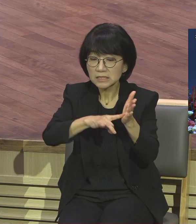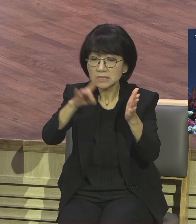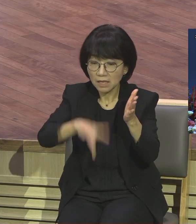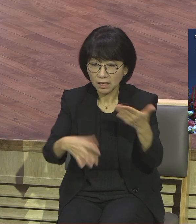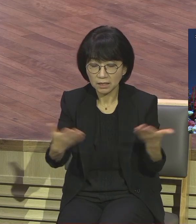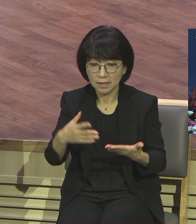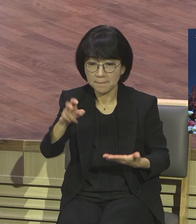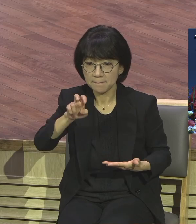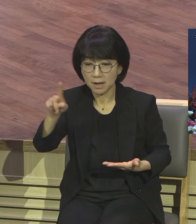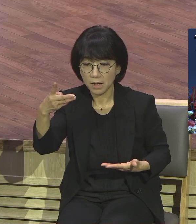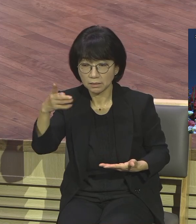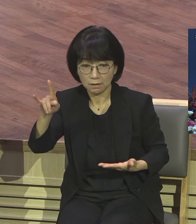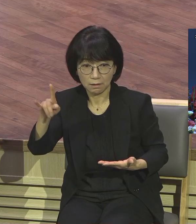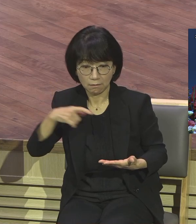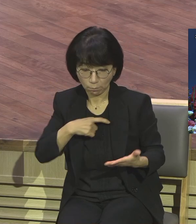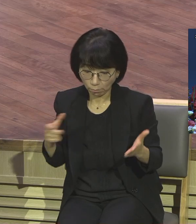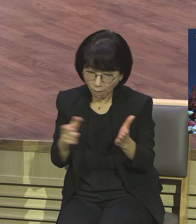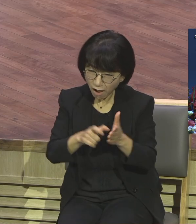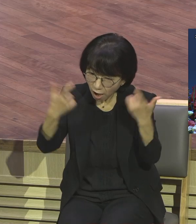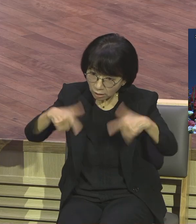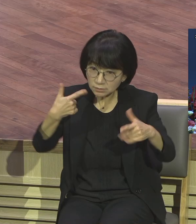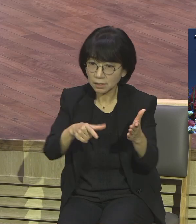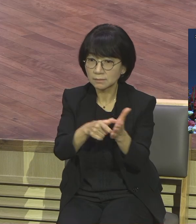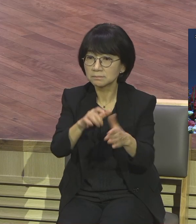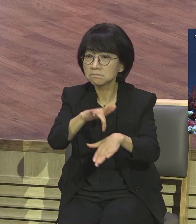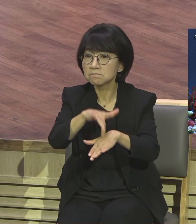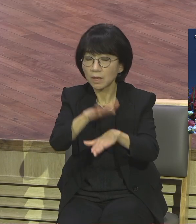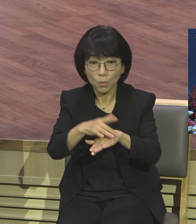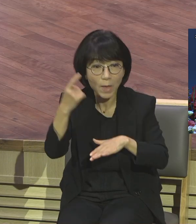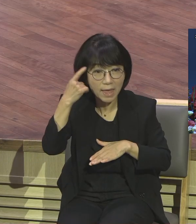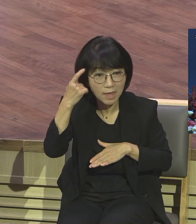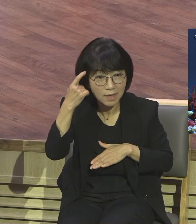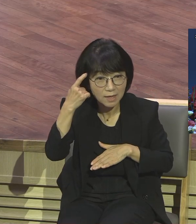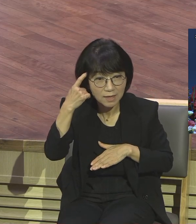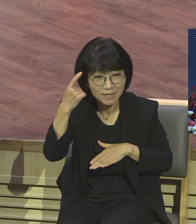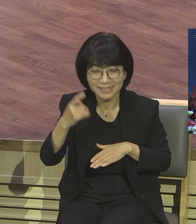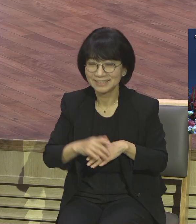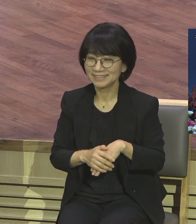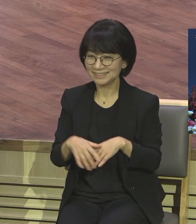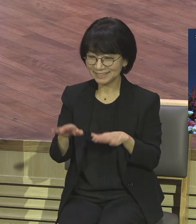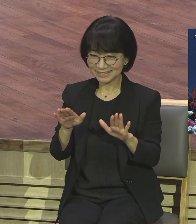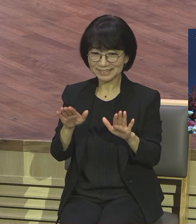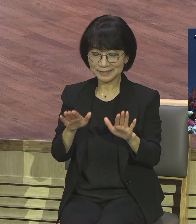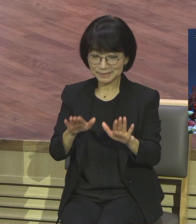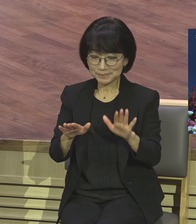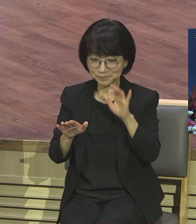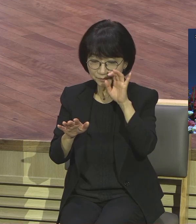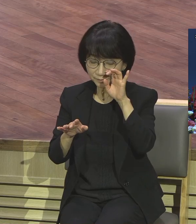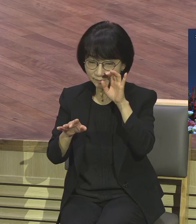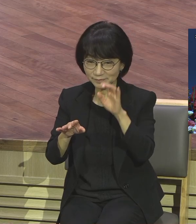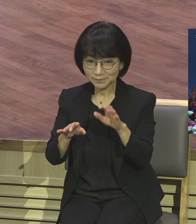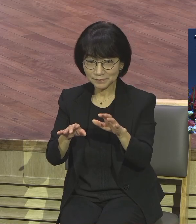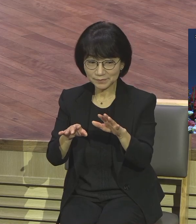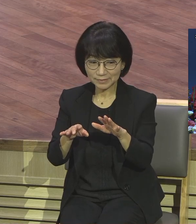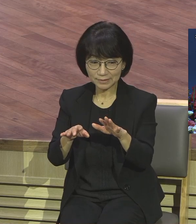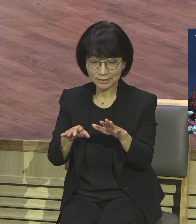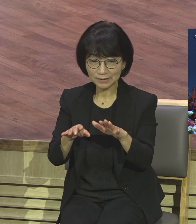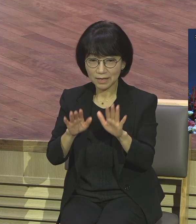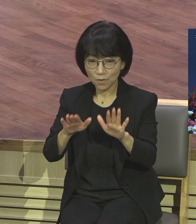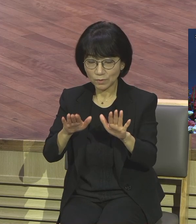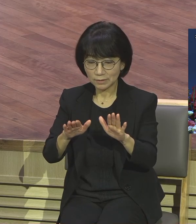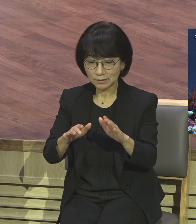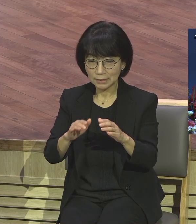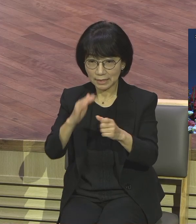이렇게 표현을 했느냐? 그 이유가 뭐냐? 제가 볼 때는요. 이 말씀을 마태복음 읽는